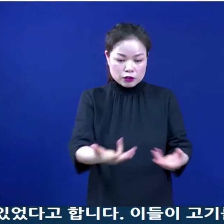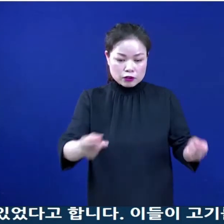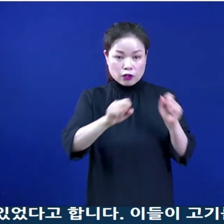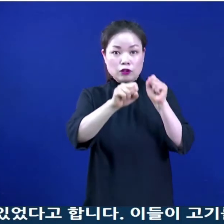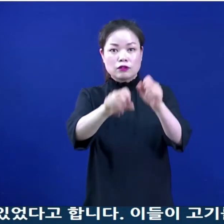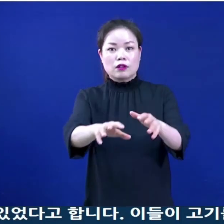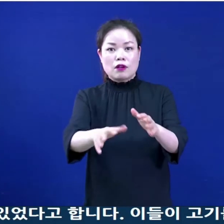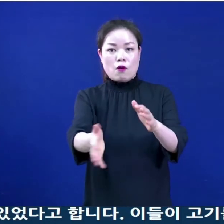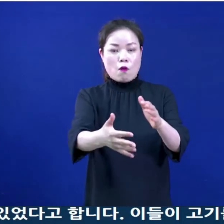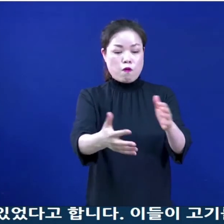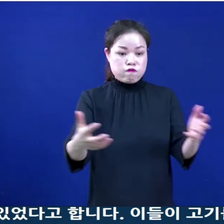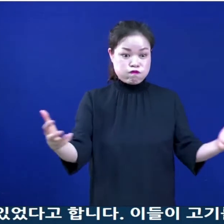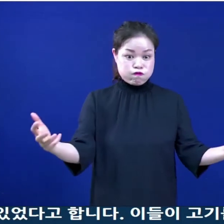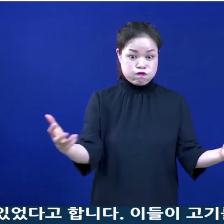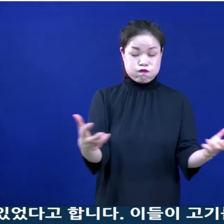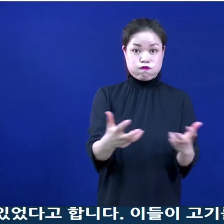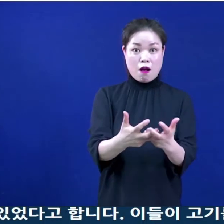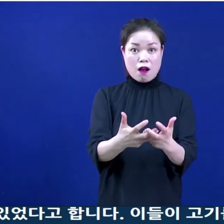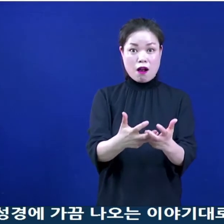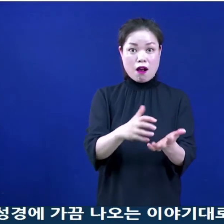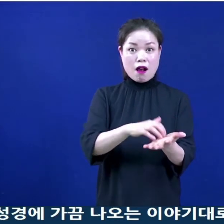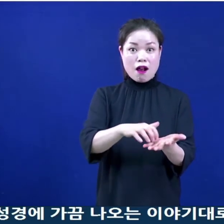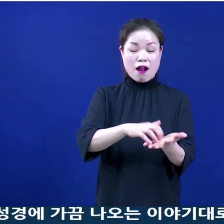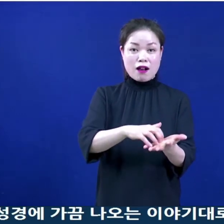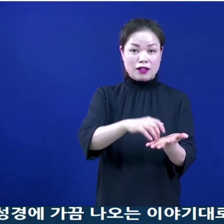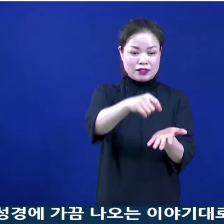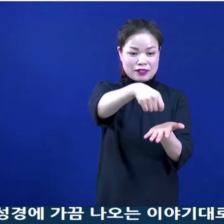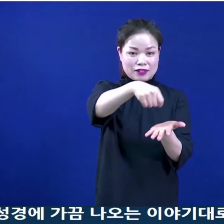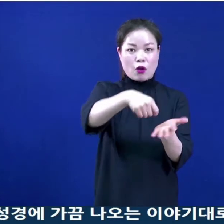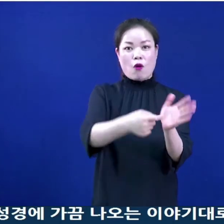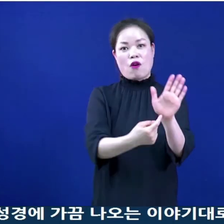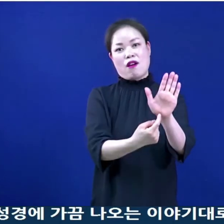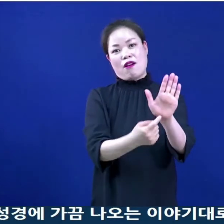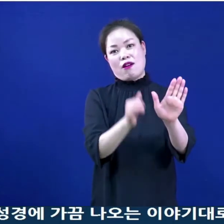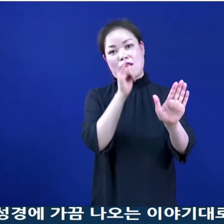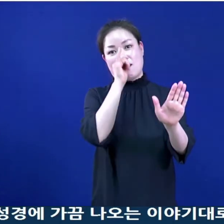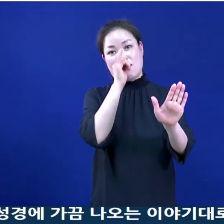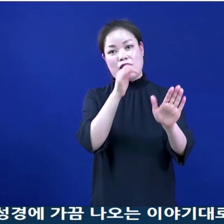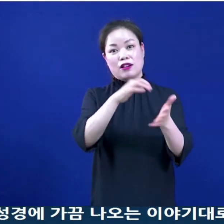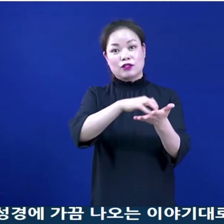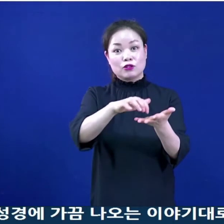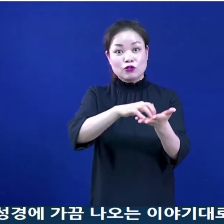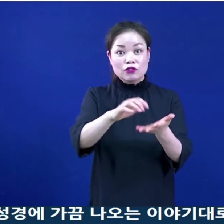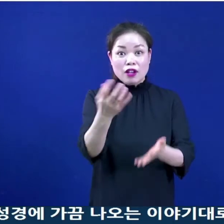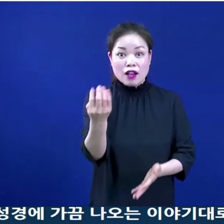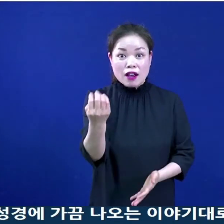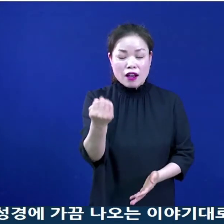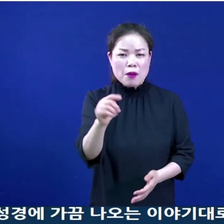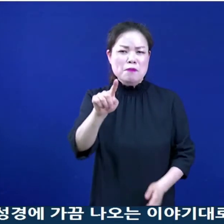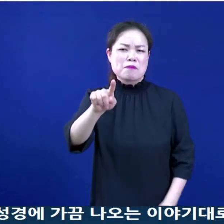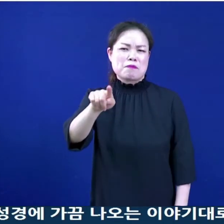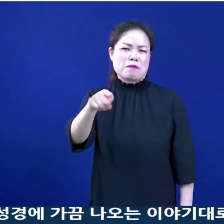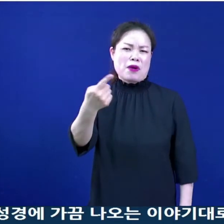많이 잡혔습니다. 몇 마리 잡힌 것까지 성경이 기록하고 있는데, 그 숫자가